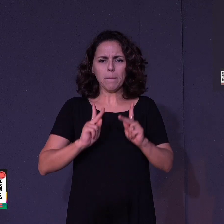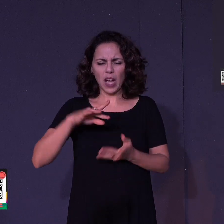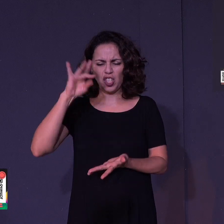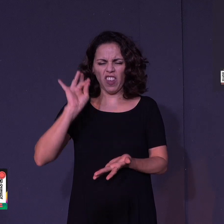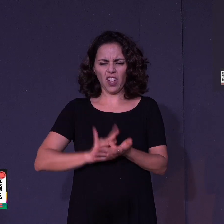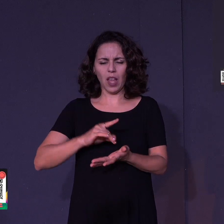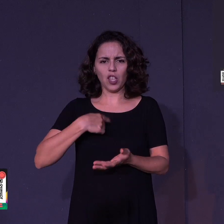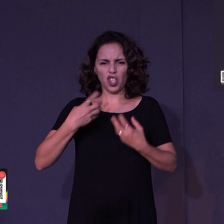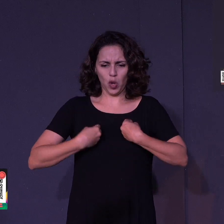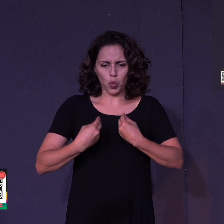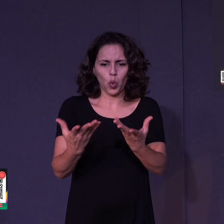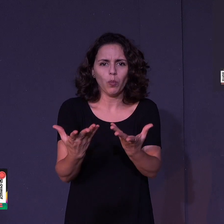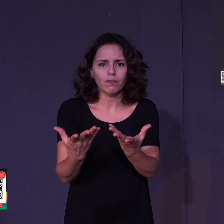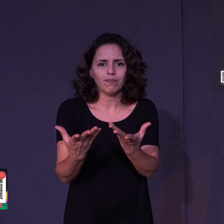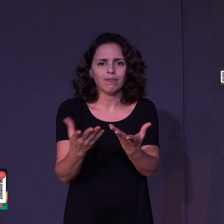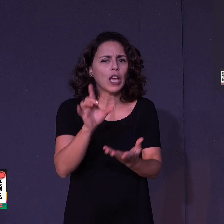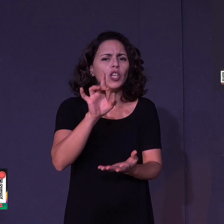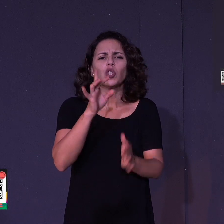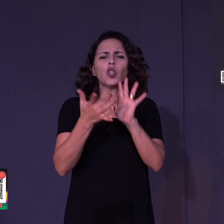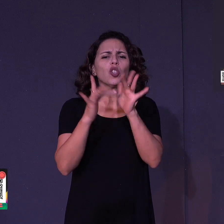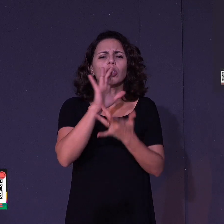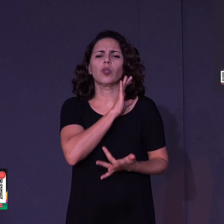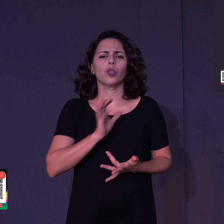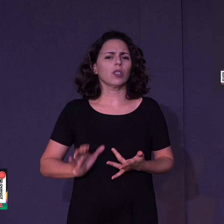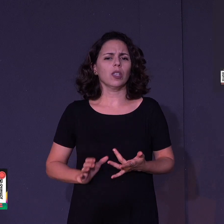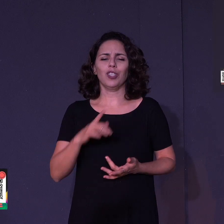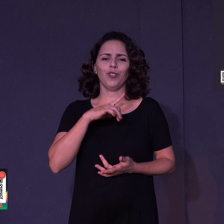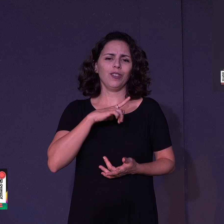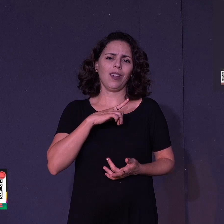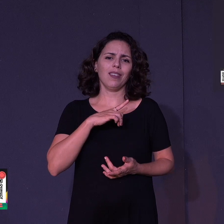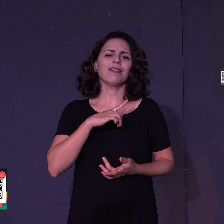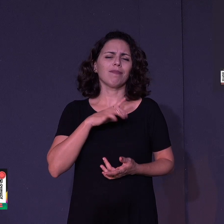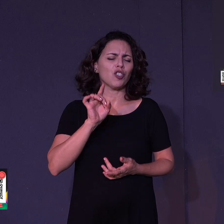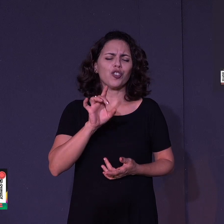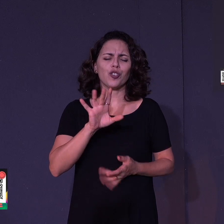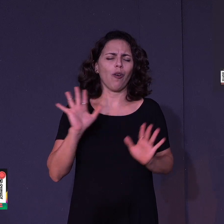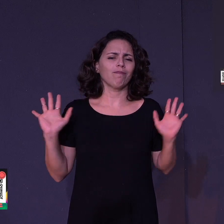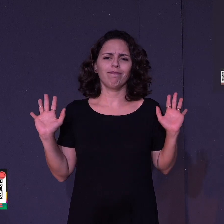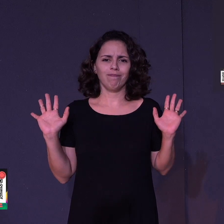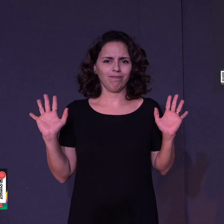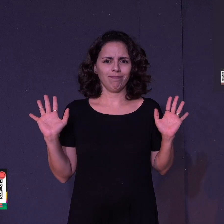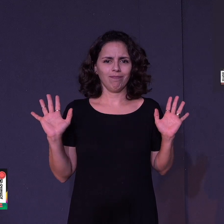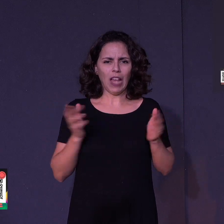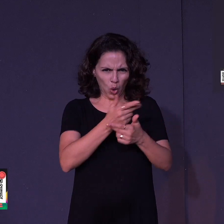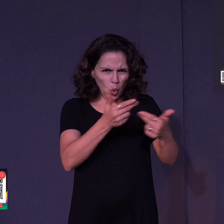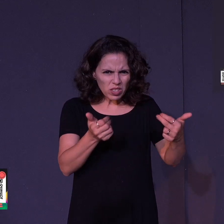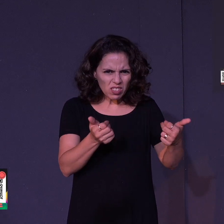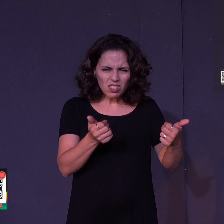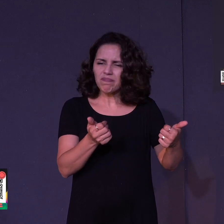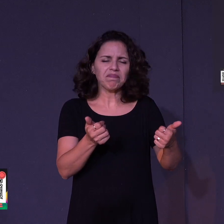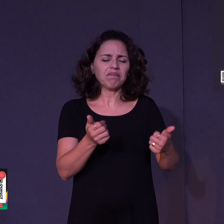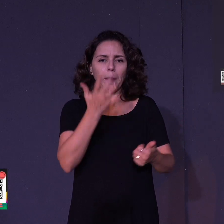mundo, somente Cristo tem para o homem, somente Ele e mais ninguém. Não são as coisas, não são